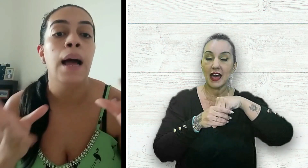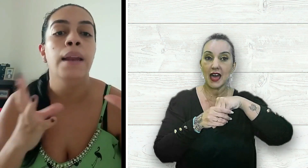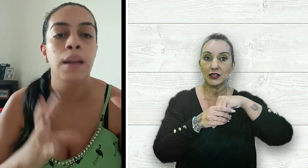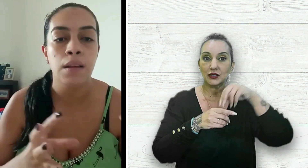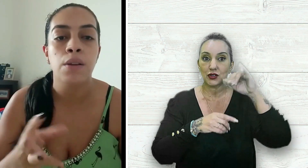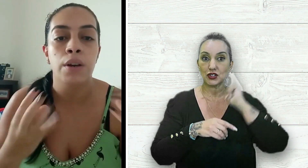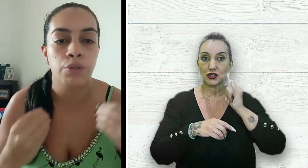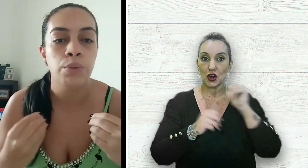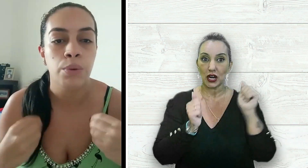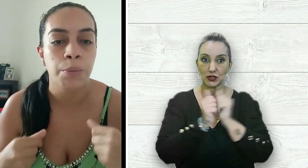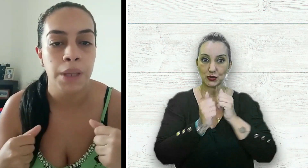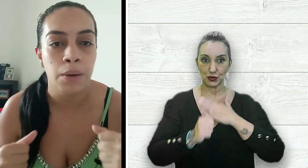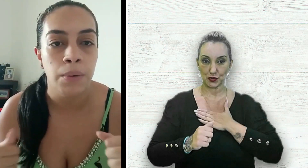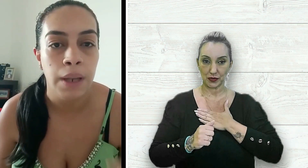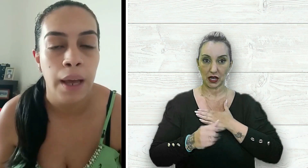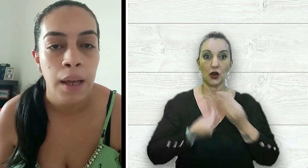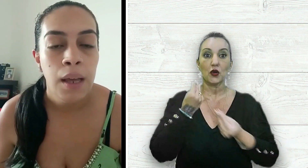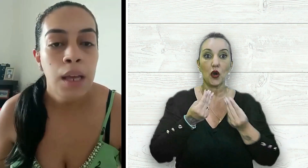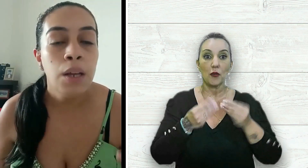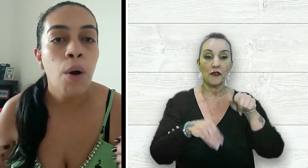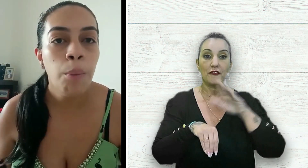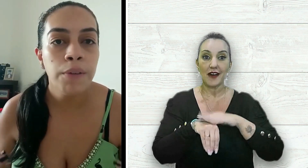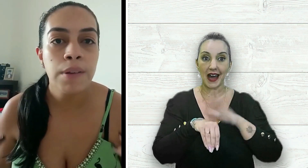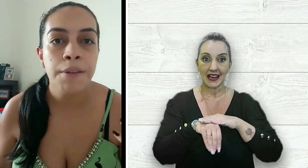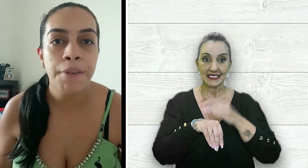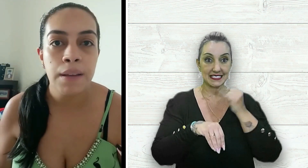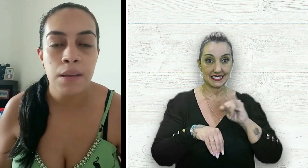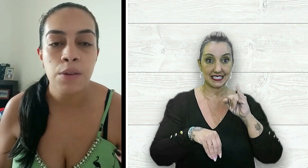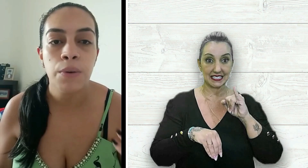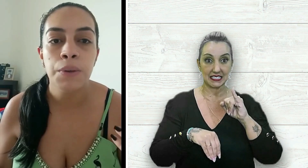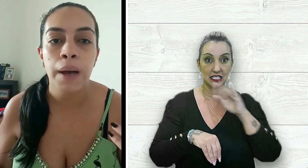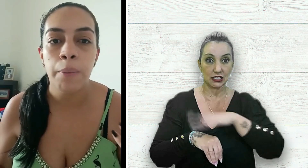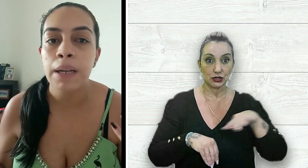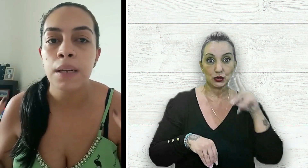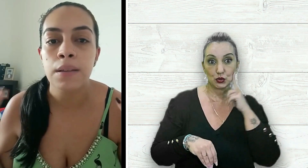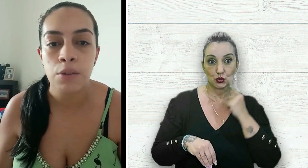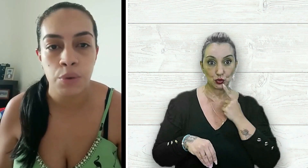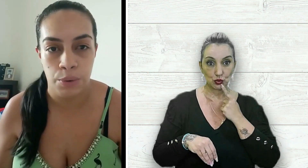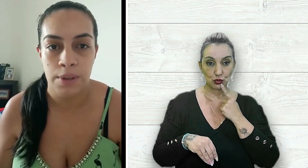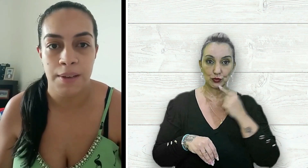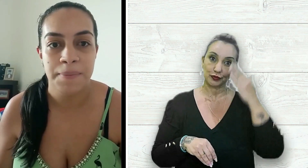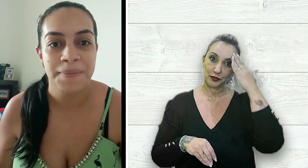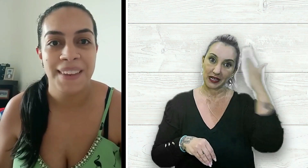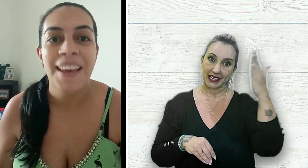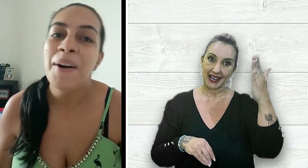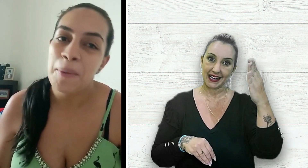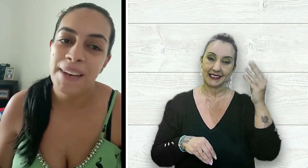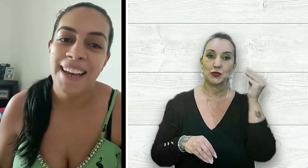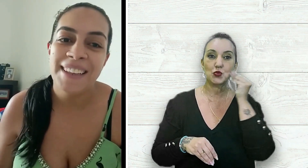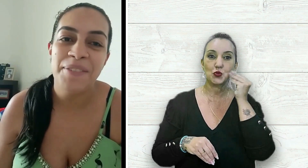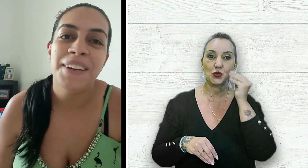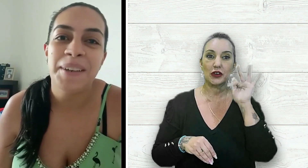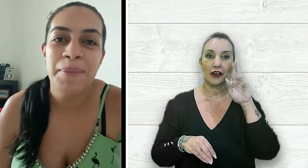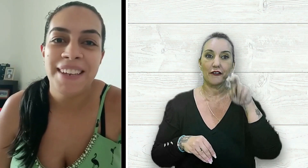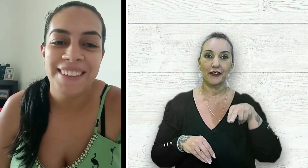entrarem na história junto comigo, né? E como que você faz isso quando é uma criança surda? Obrigada, Fran.